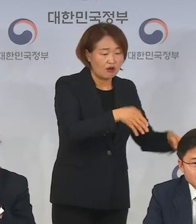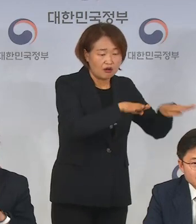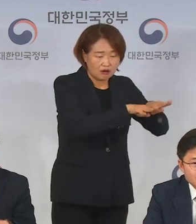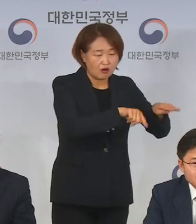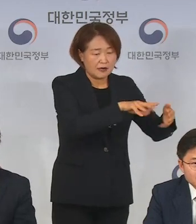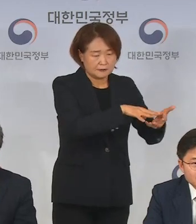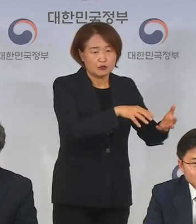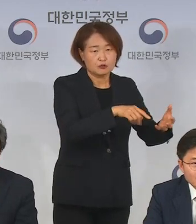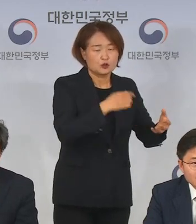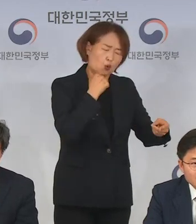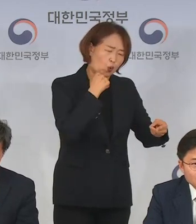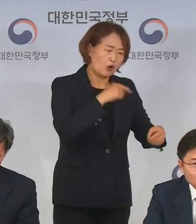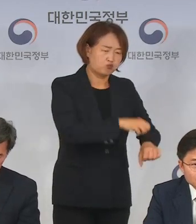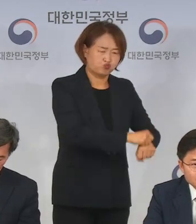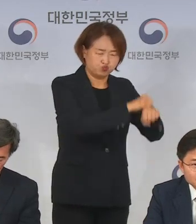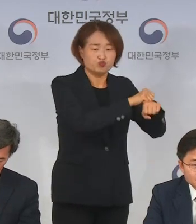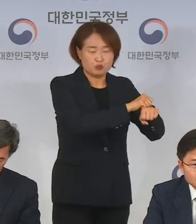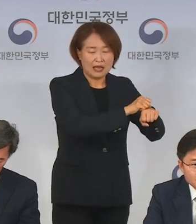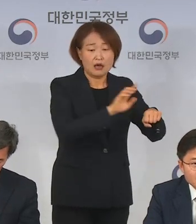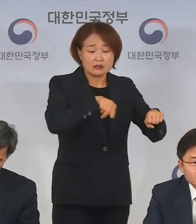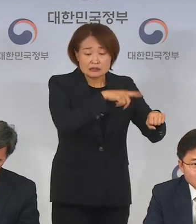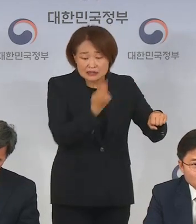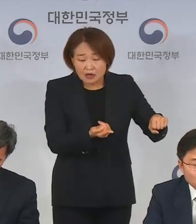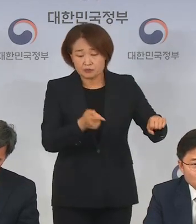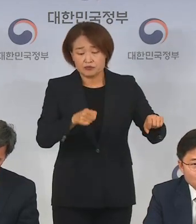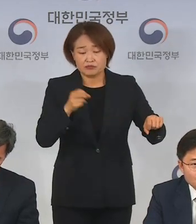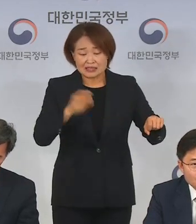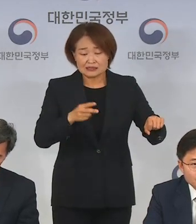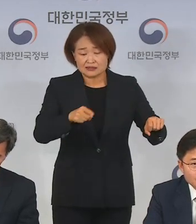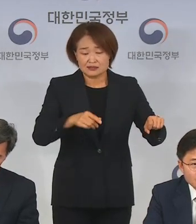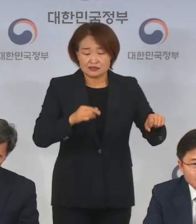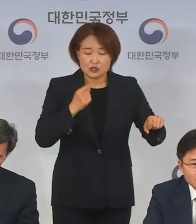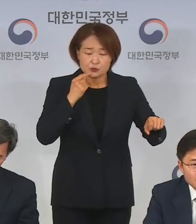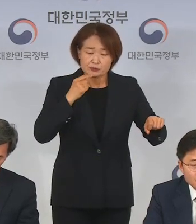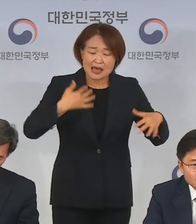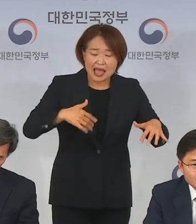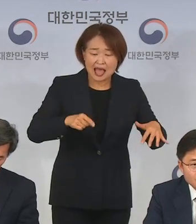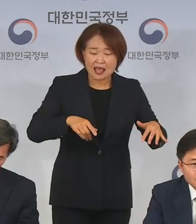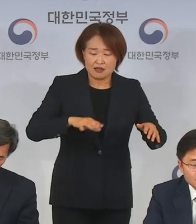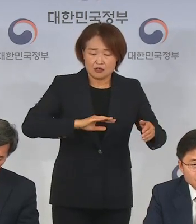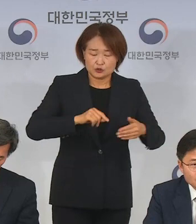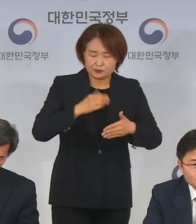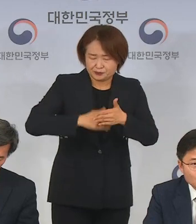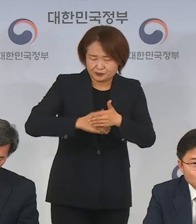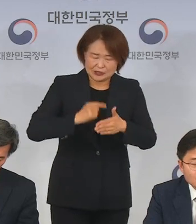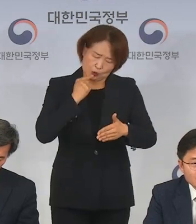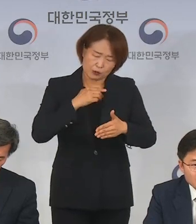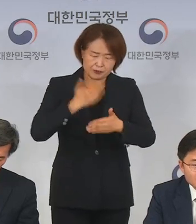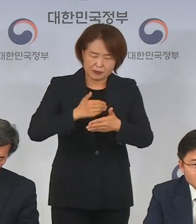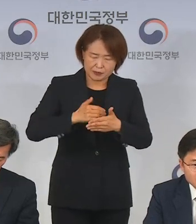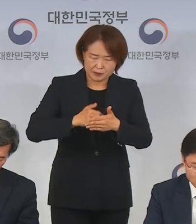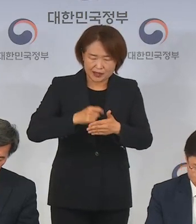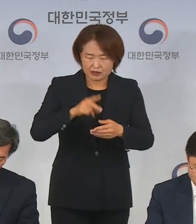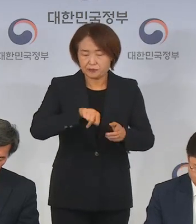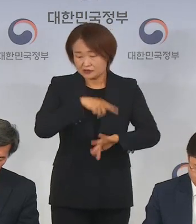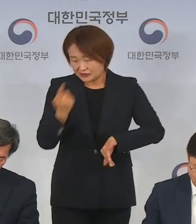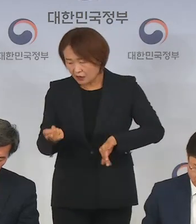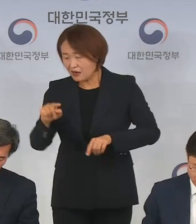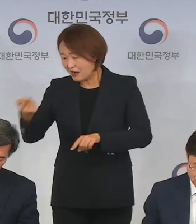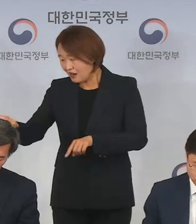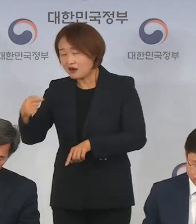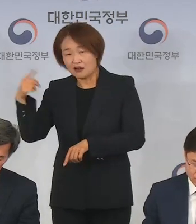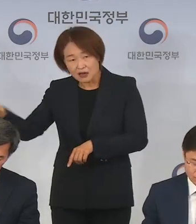저희들이 확인하는 걸로 지금 계획을 잡고 그렇게 현장에서 점검할 계획이다 이렇게 말씀을